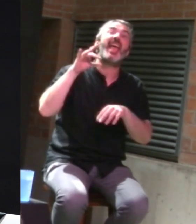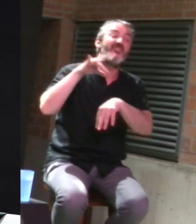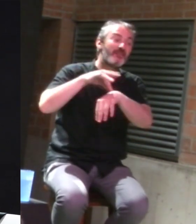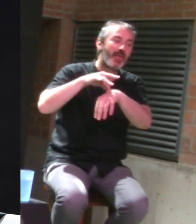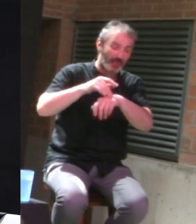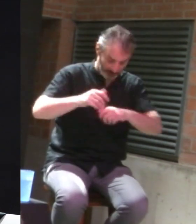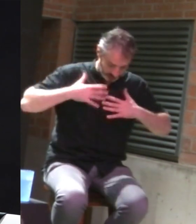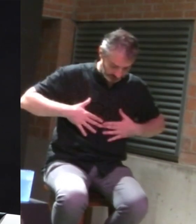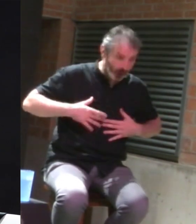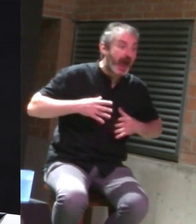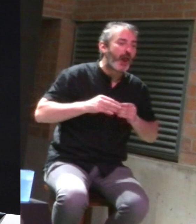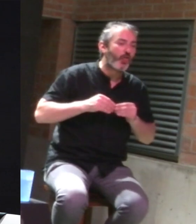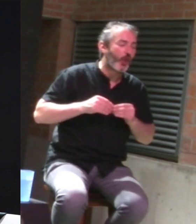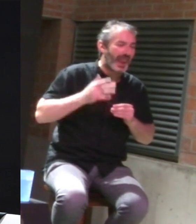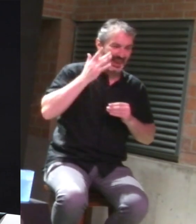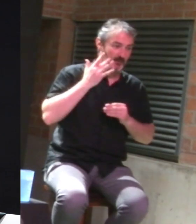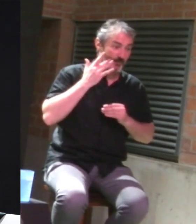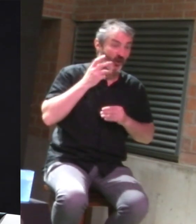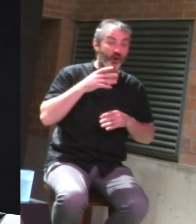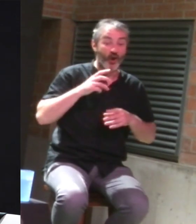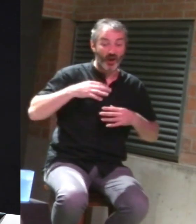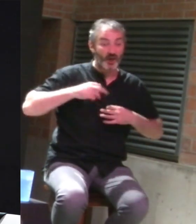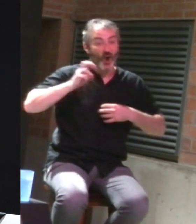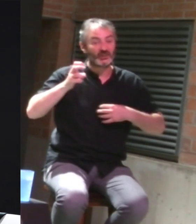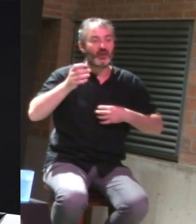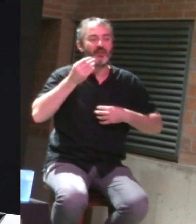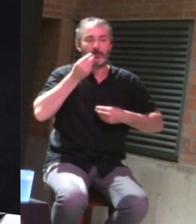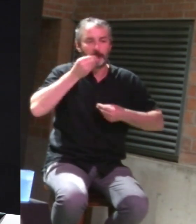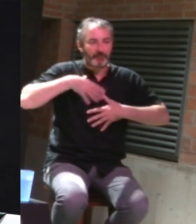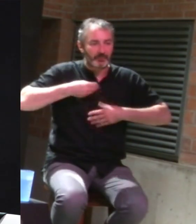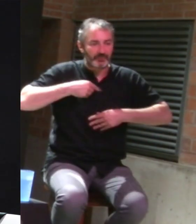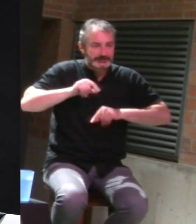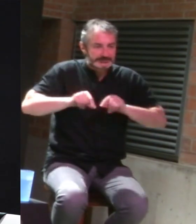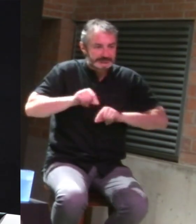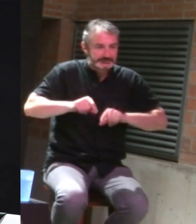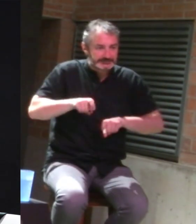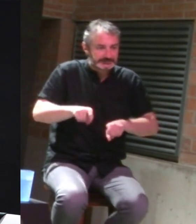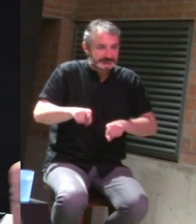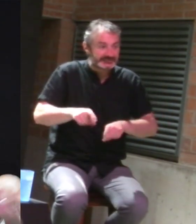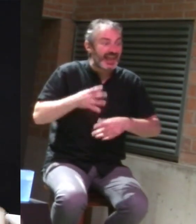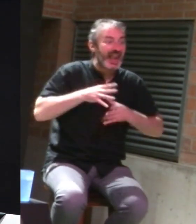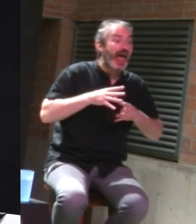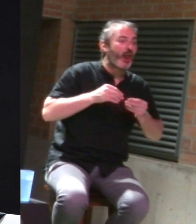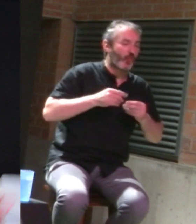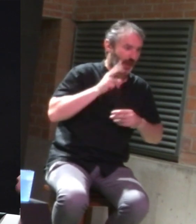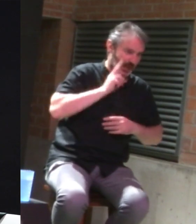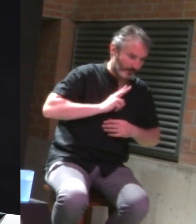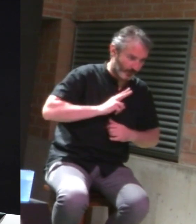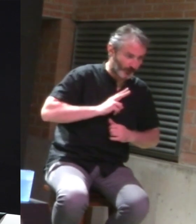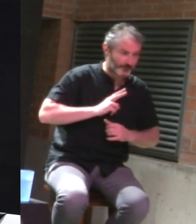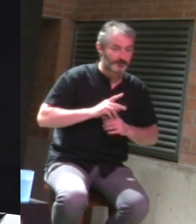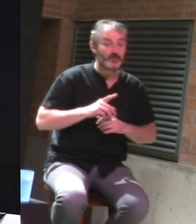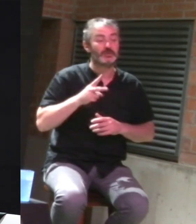malalties infeccioses, perquè el cotó és només net allà. També tenim una gran indústria sedera, encapçalada sobretot per la